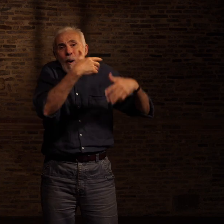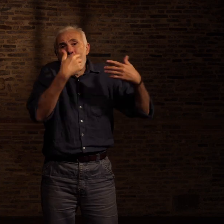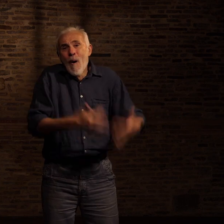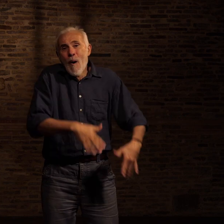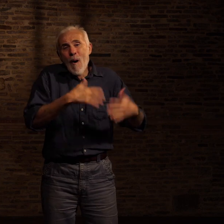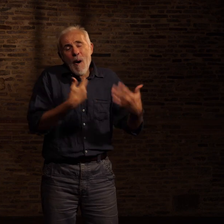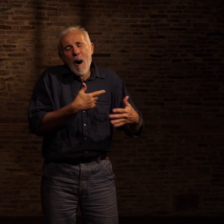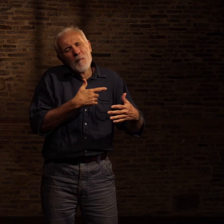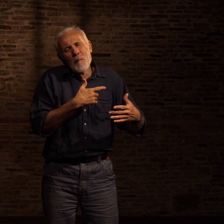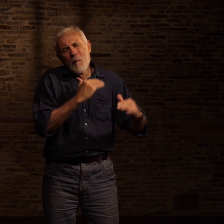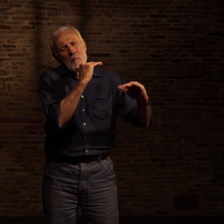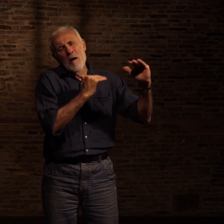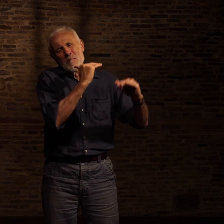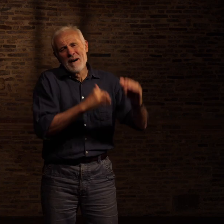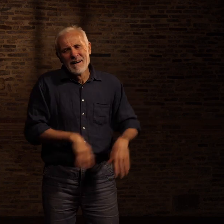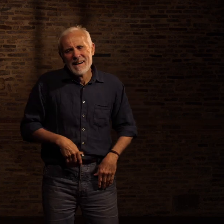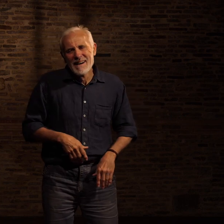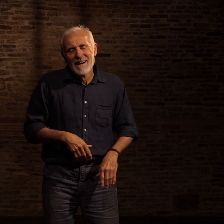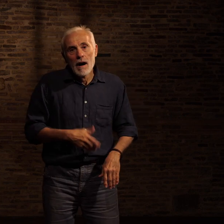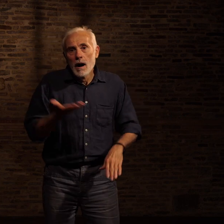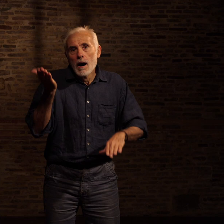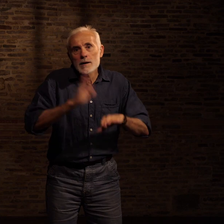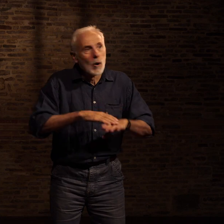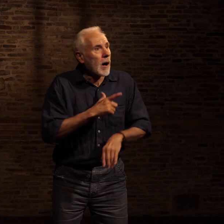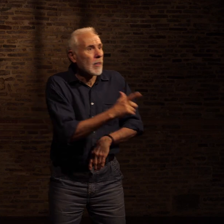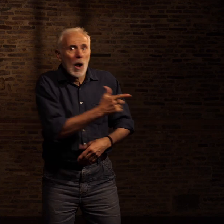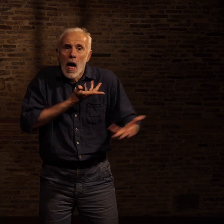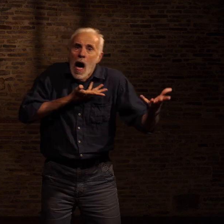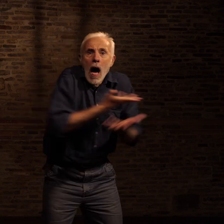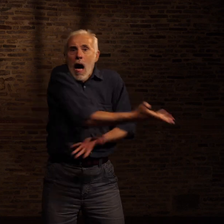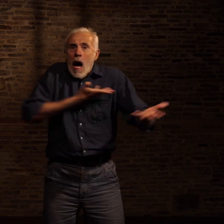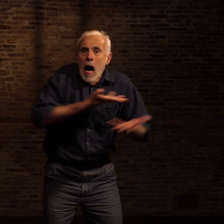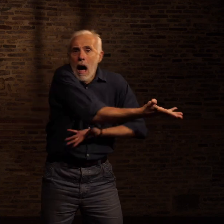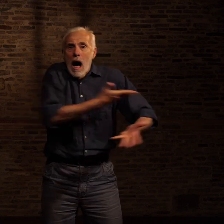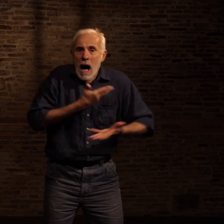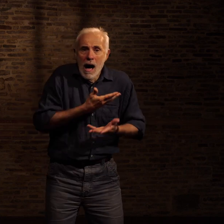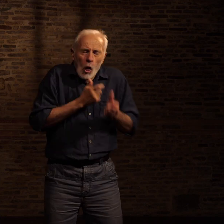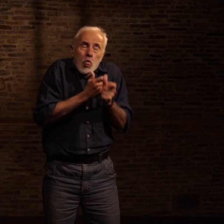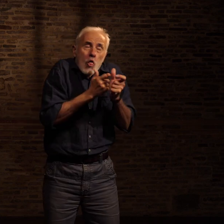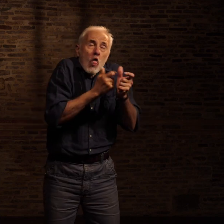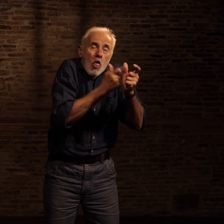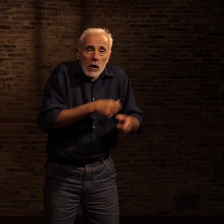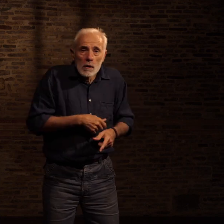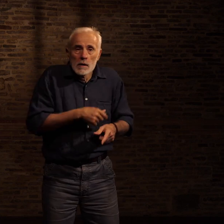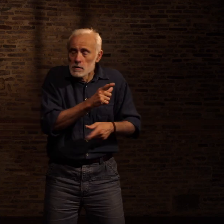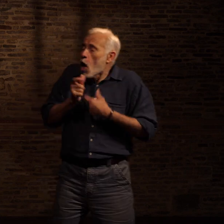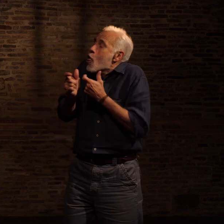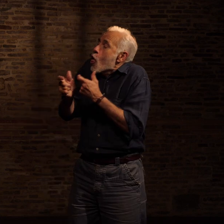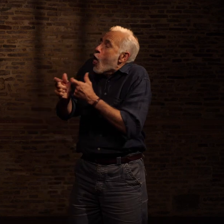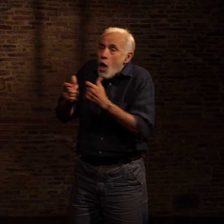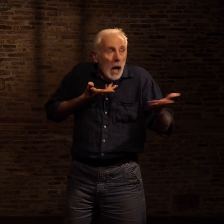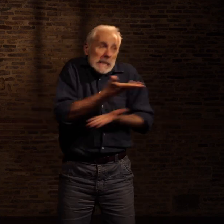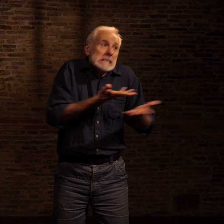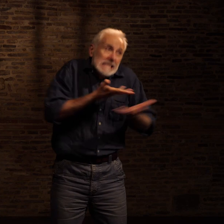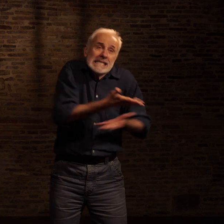affreusement que moi david et moi bégayant et bafouille ont tellement que nous devions avoir l'air de deux mitrailleuses échangeant